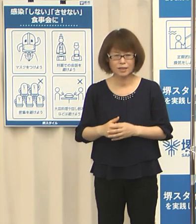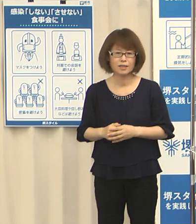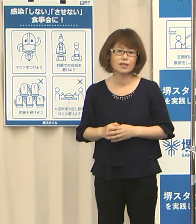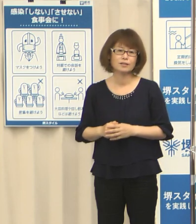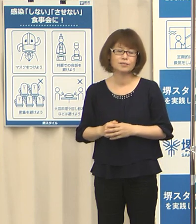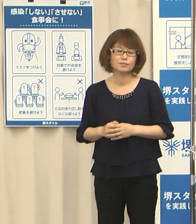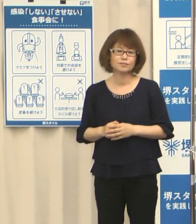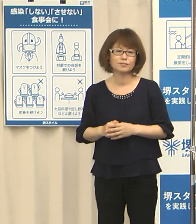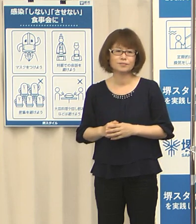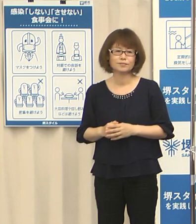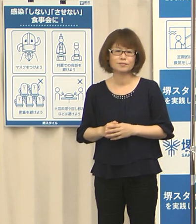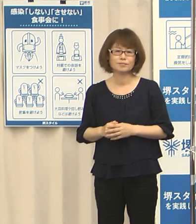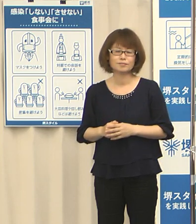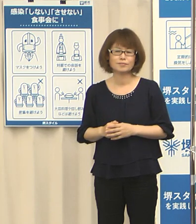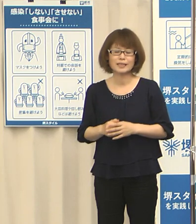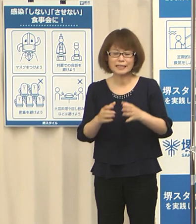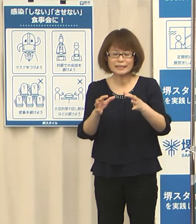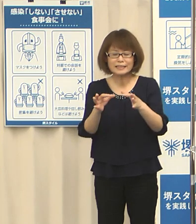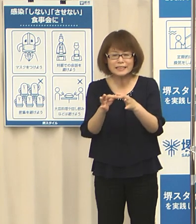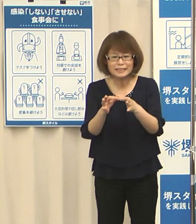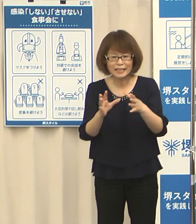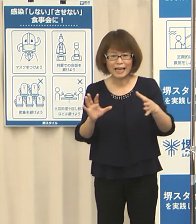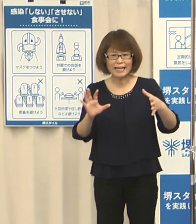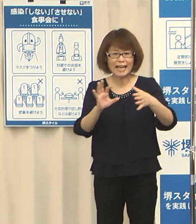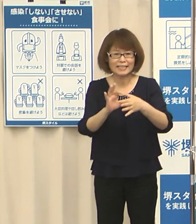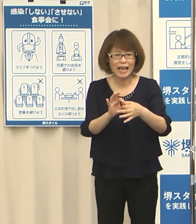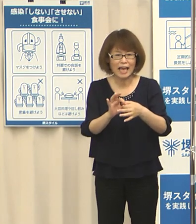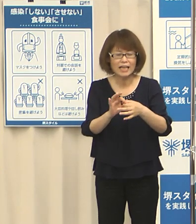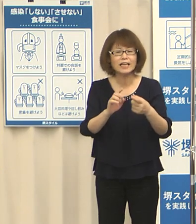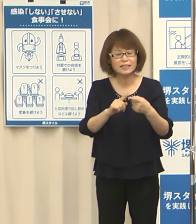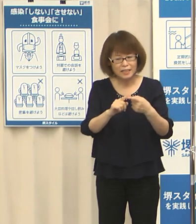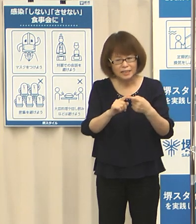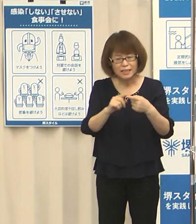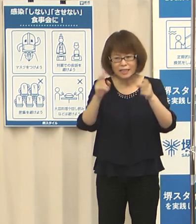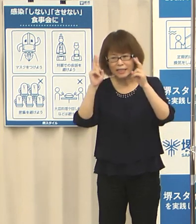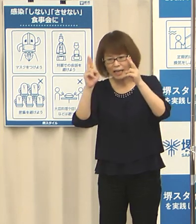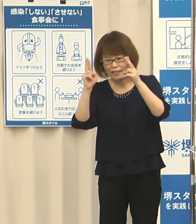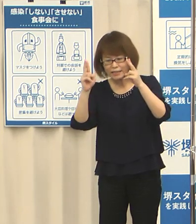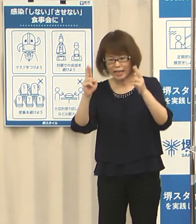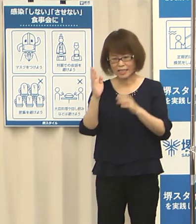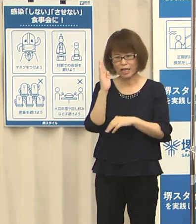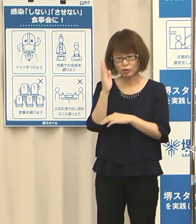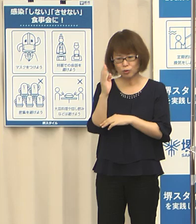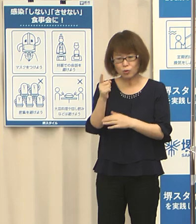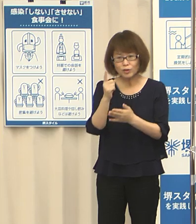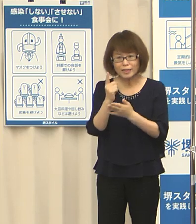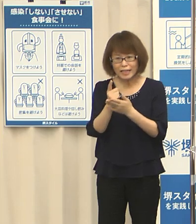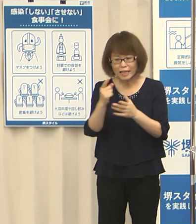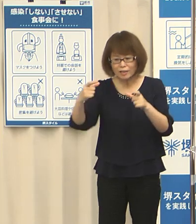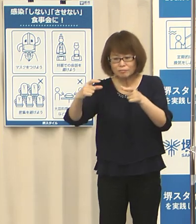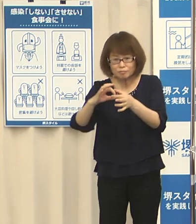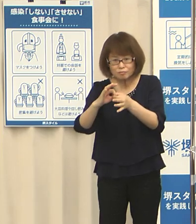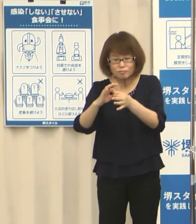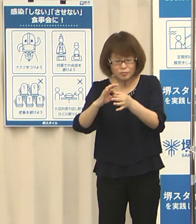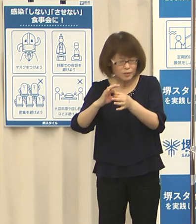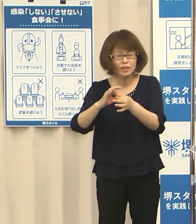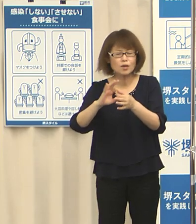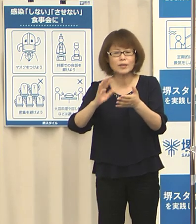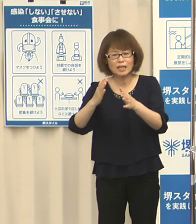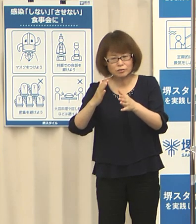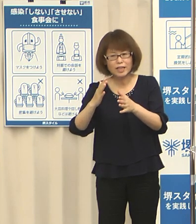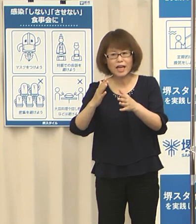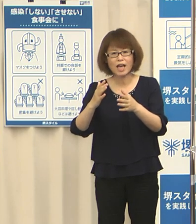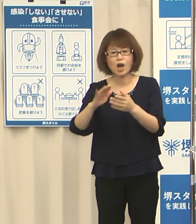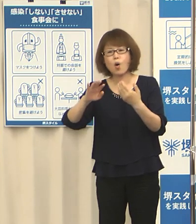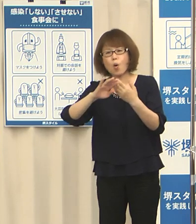小さな連携であったりですね、一つの事業にとどまるのではなくて、今民間企業の皆さん、いろいろと視野を広げ